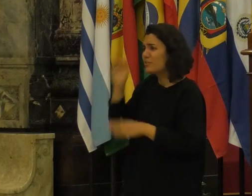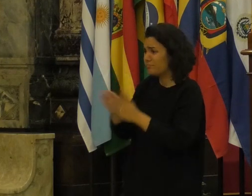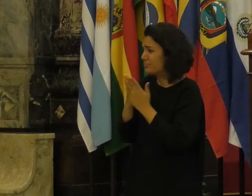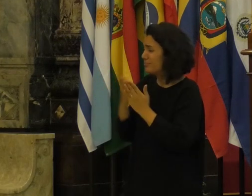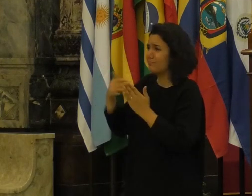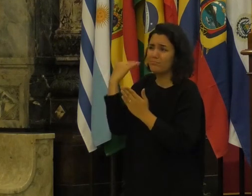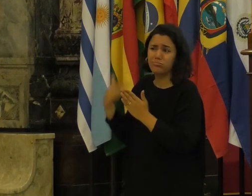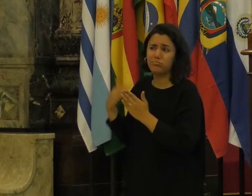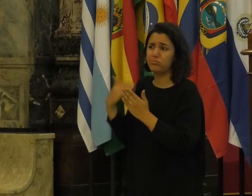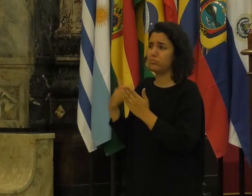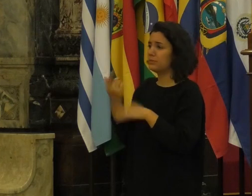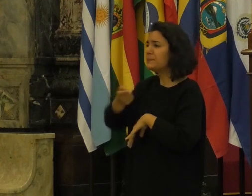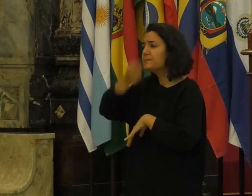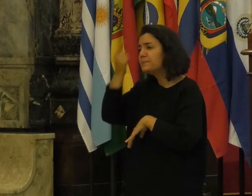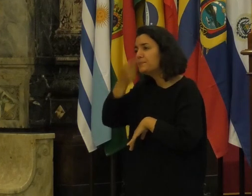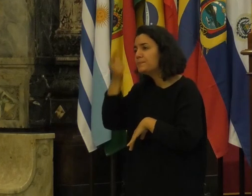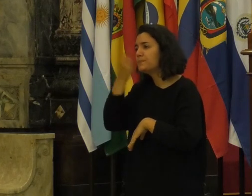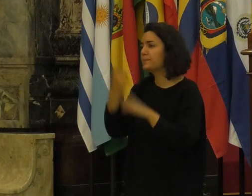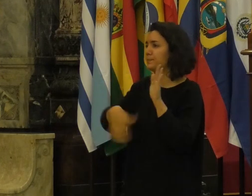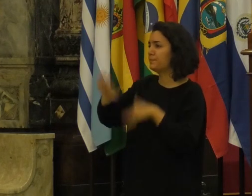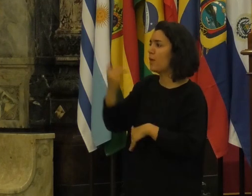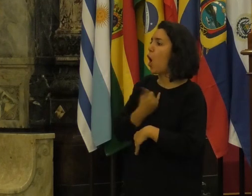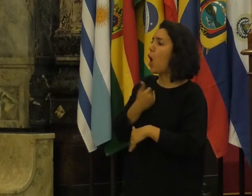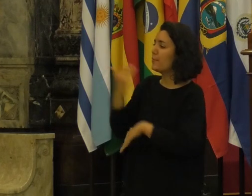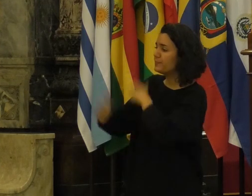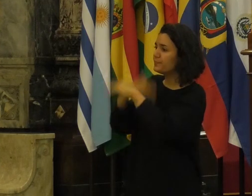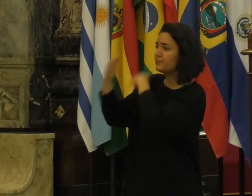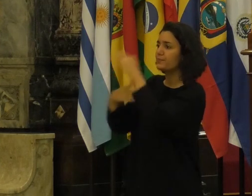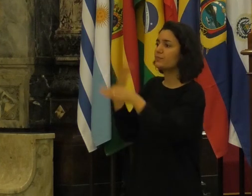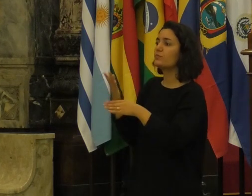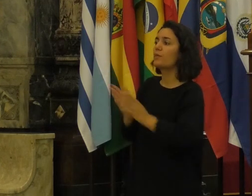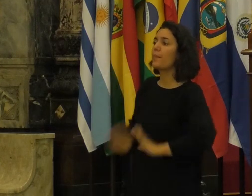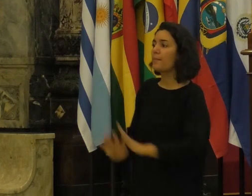Latina, sobre los desarrollos formativos de psicología.